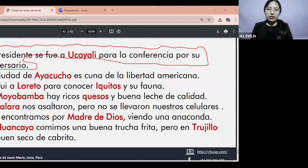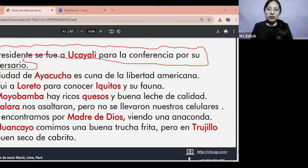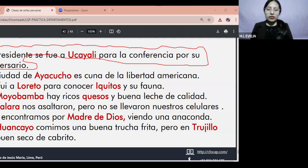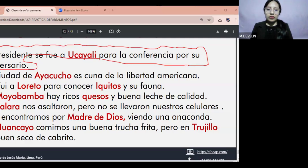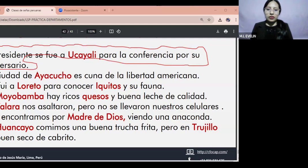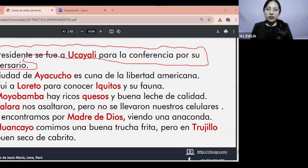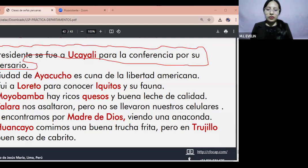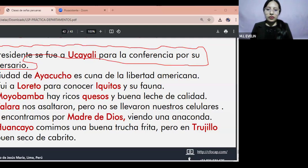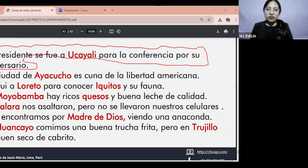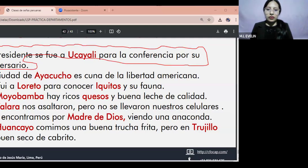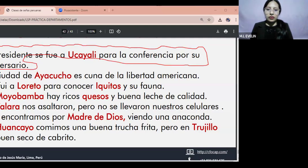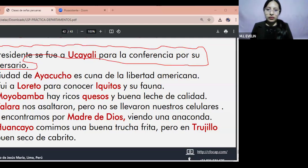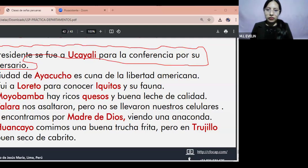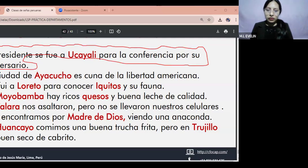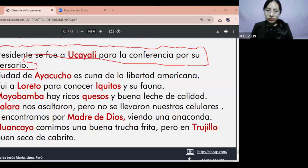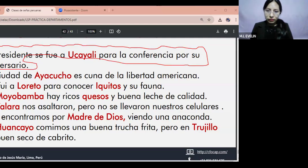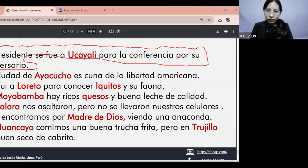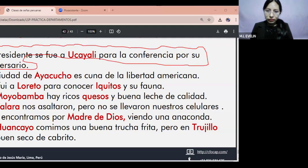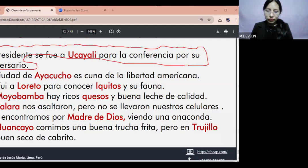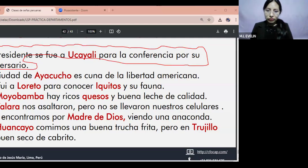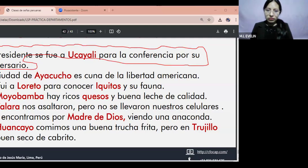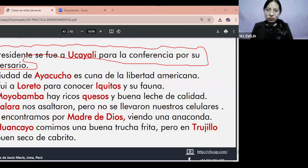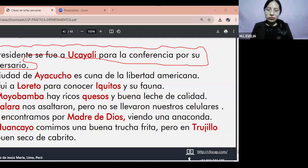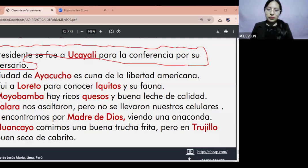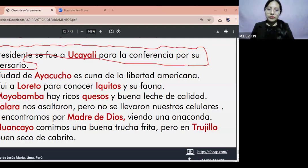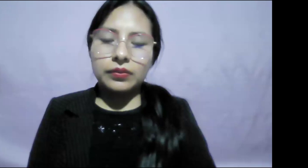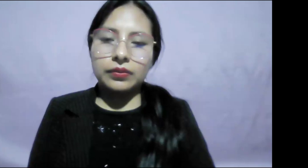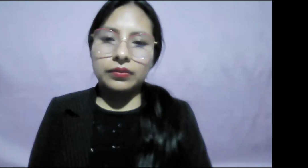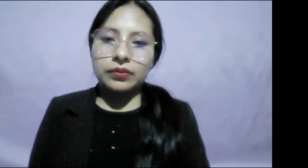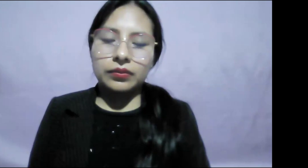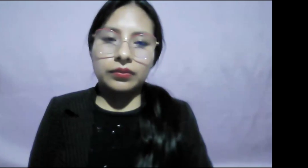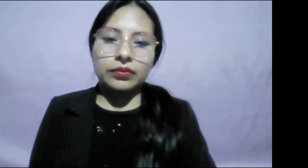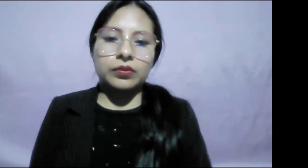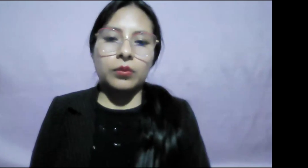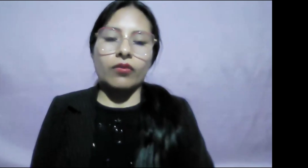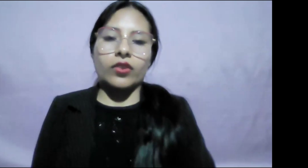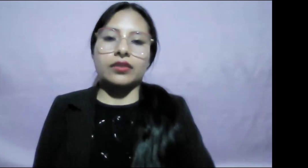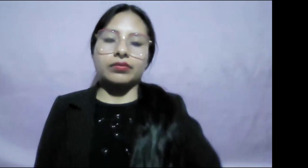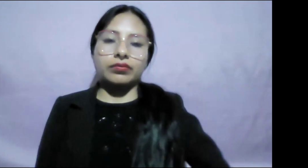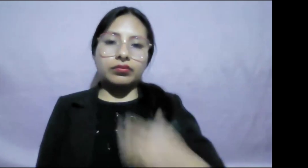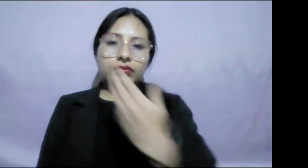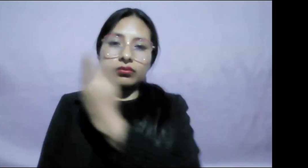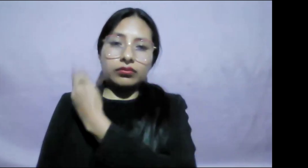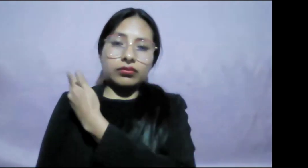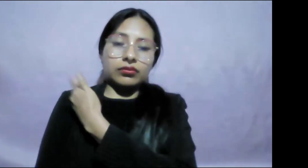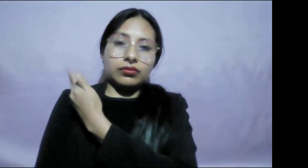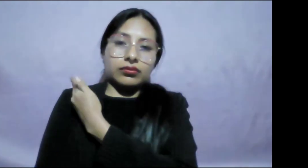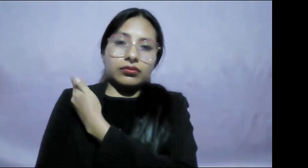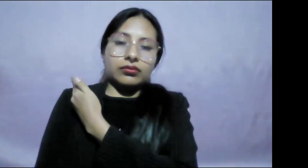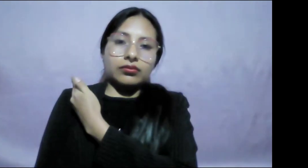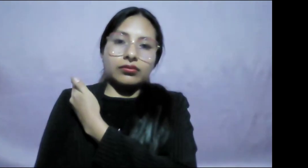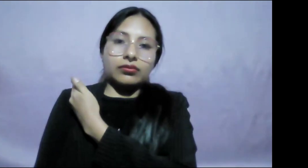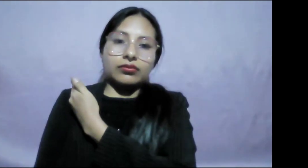fue a ucayali para la conferencia por su aniv Sí muy